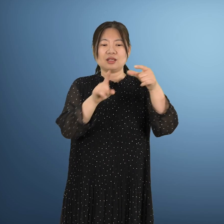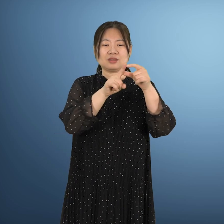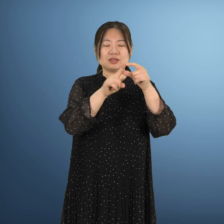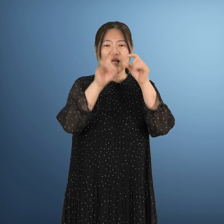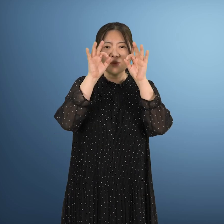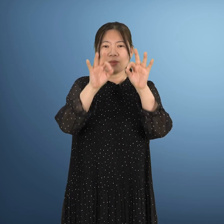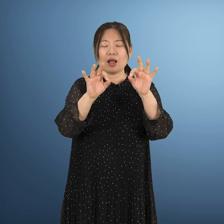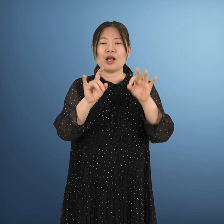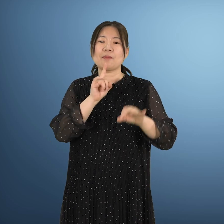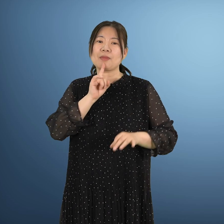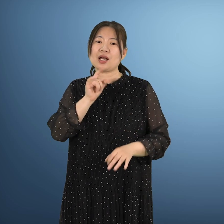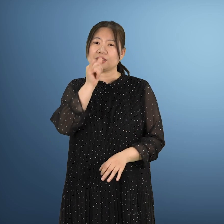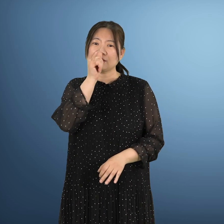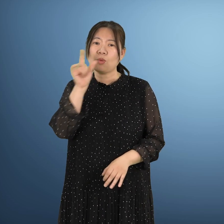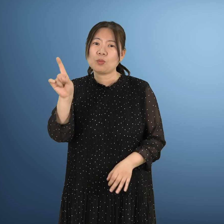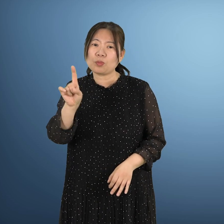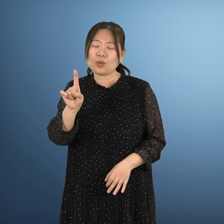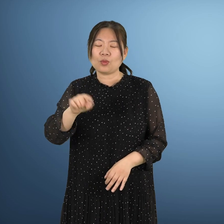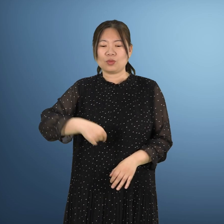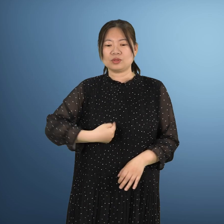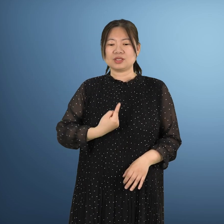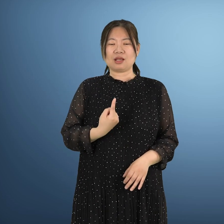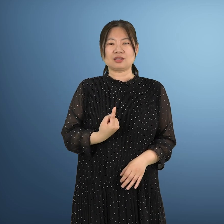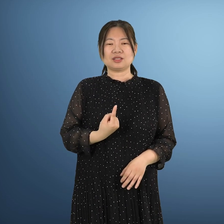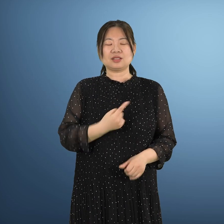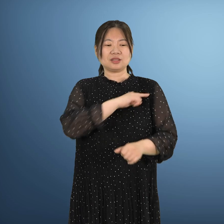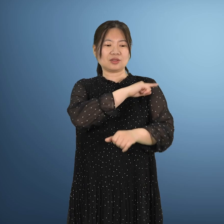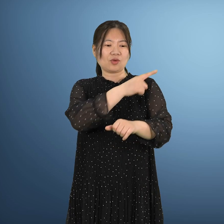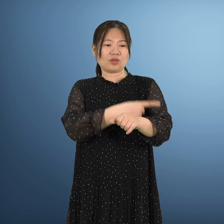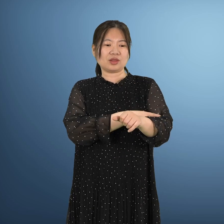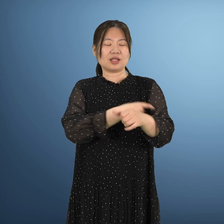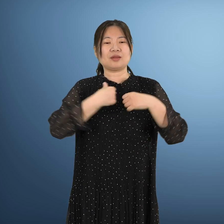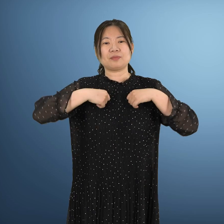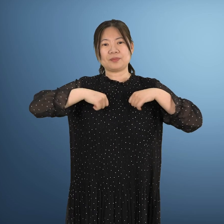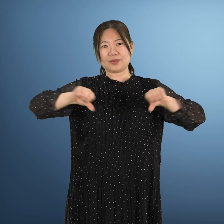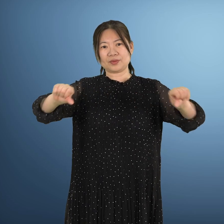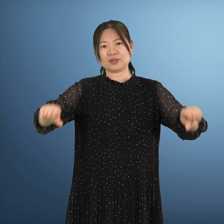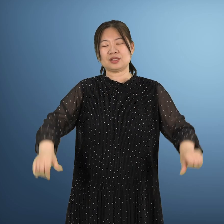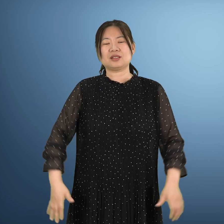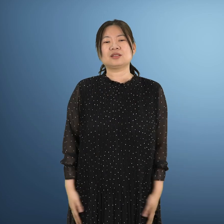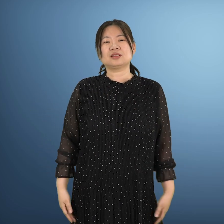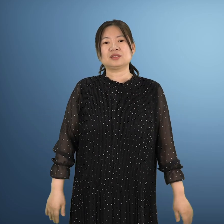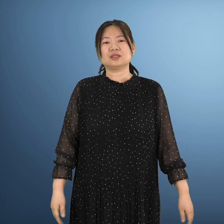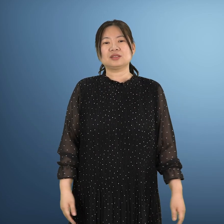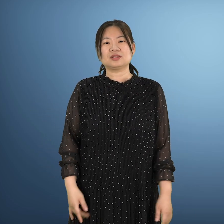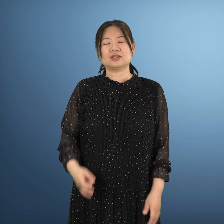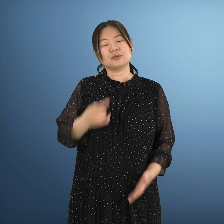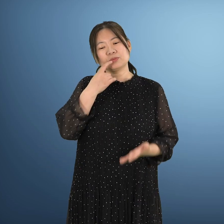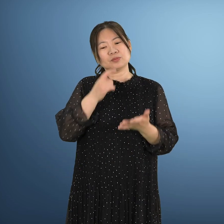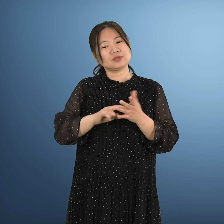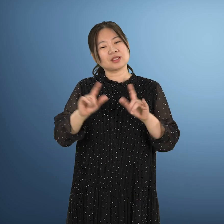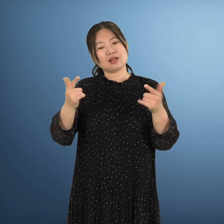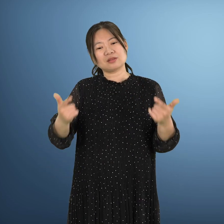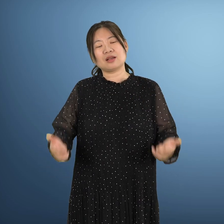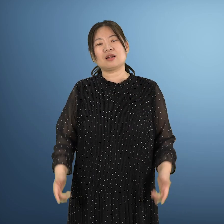6글자로 뭐라고 말한다고요? 자기 권리 포기. 쉽지 않죠.